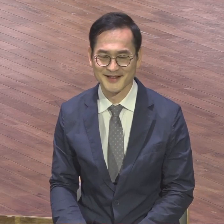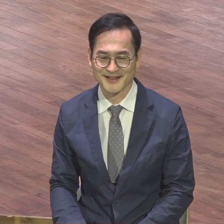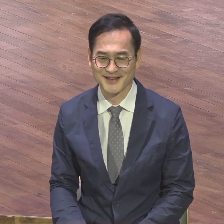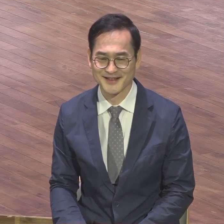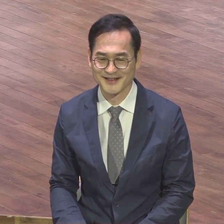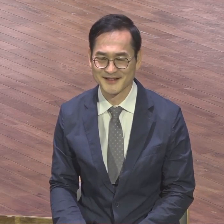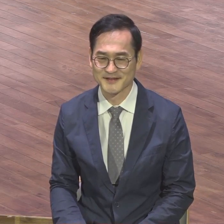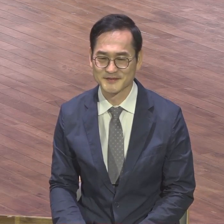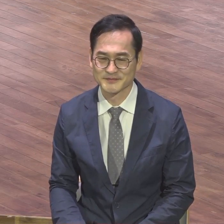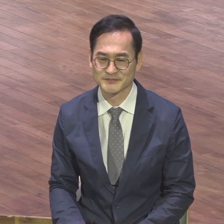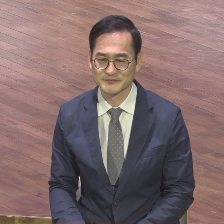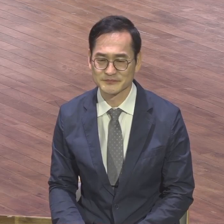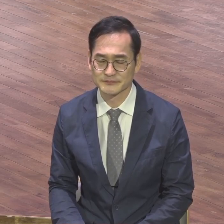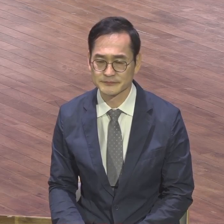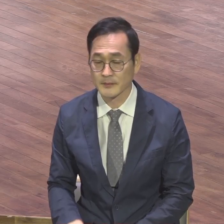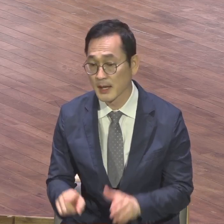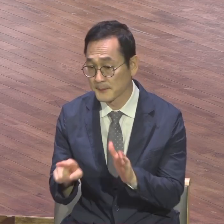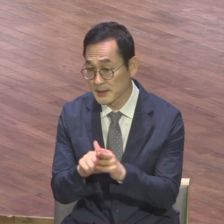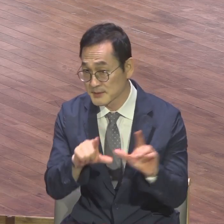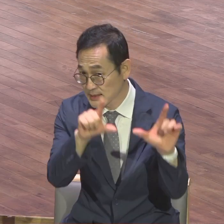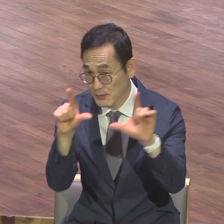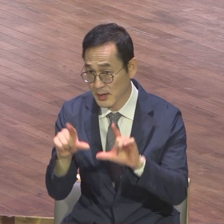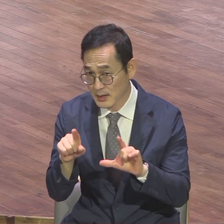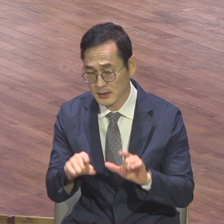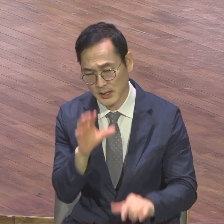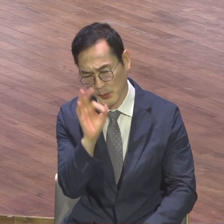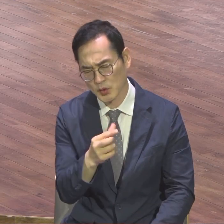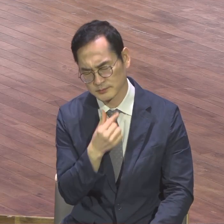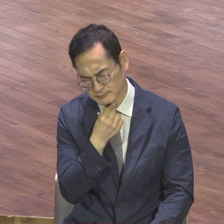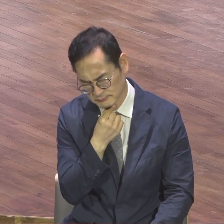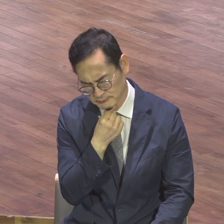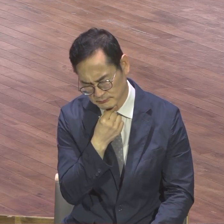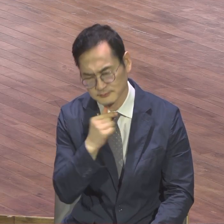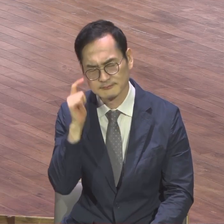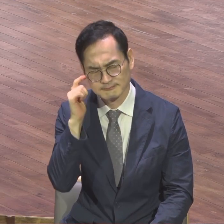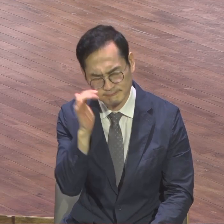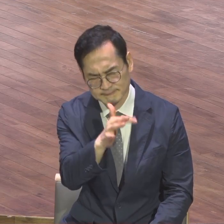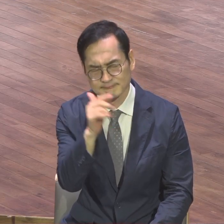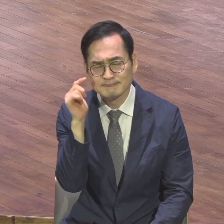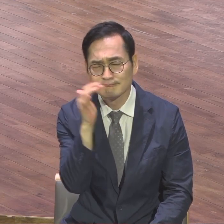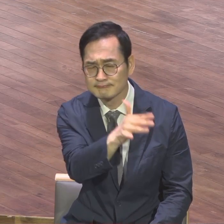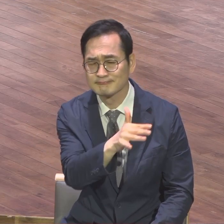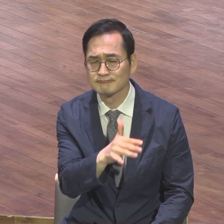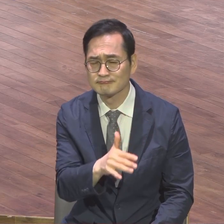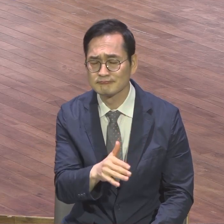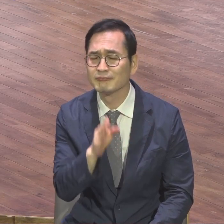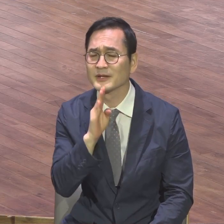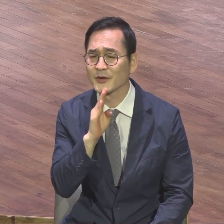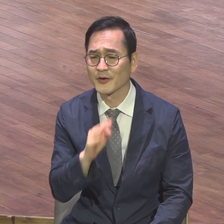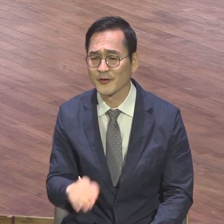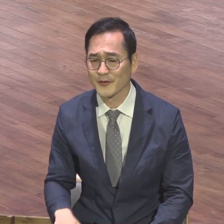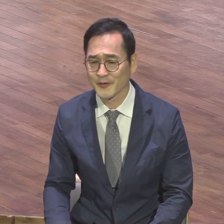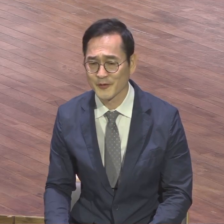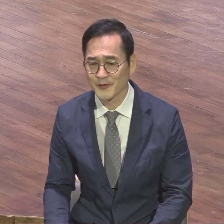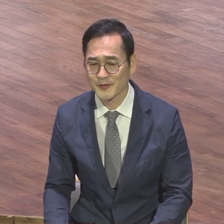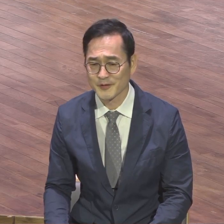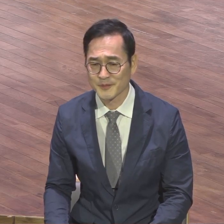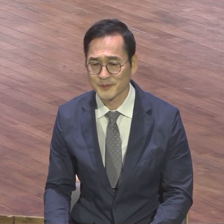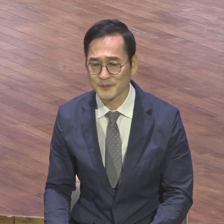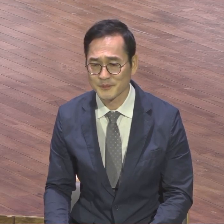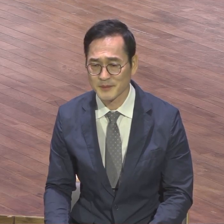자꾸 이렇게 보고 싶은 마음이 있는 것이 정상이에요. 제가 이렇게 주일날 이렇게